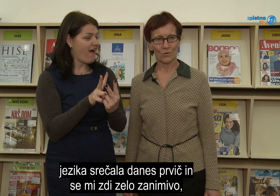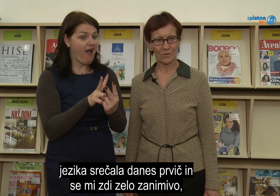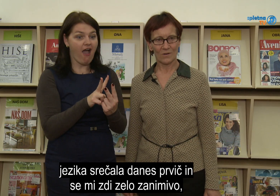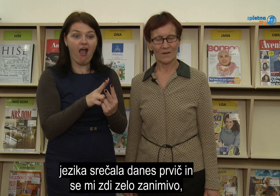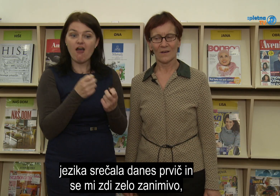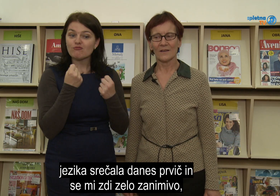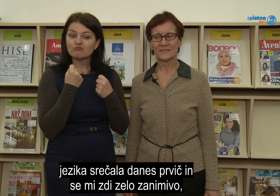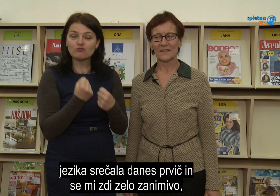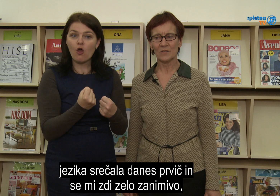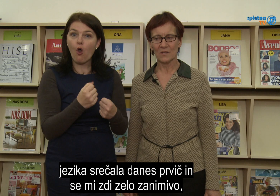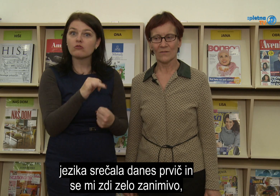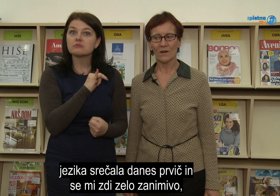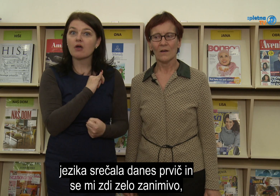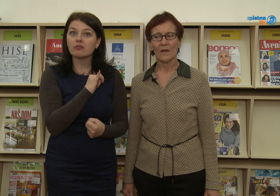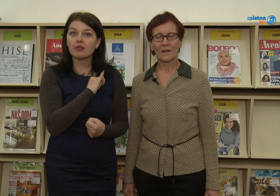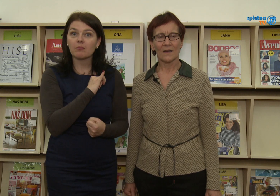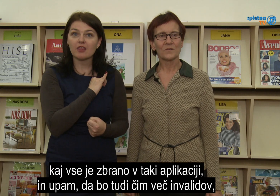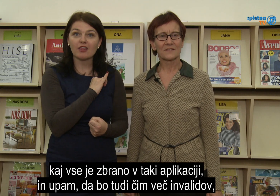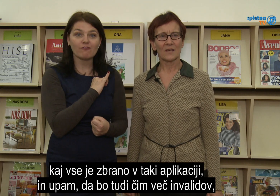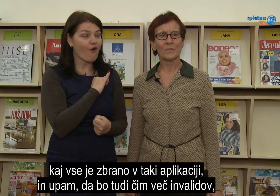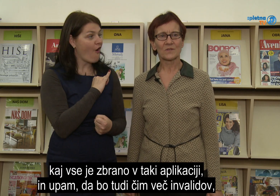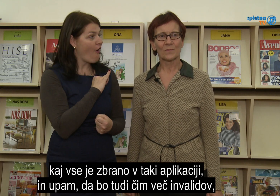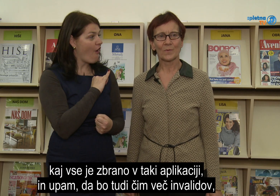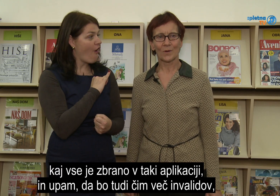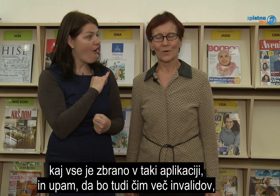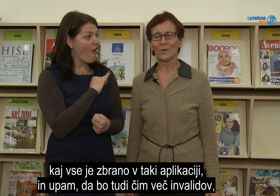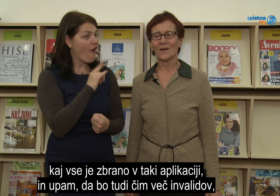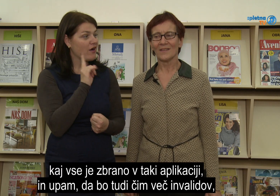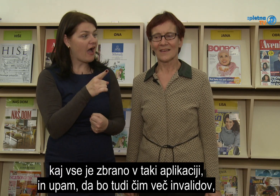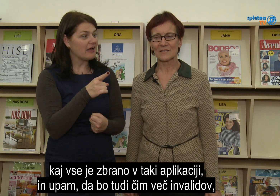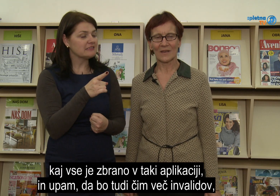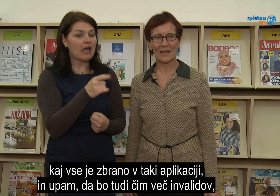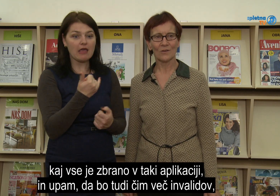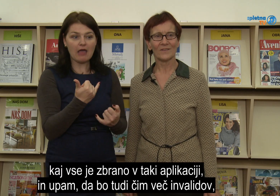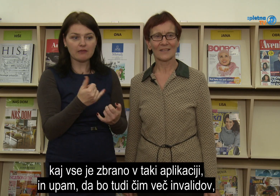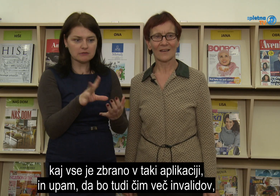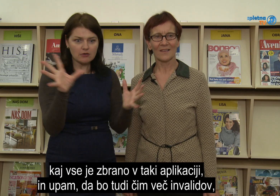zelo zanimivo, kaj vse pravzaprav je zbrano v taki